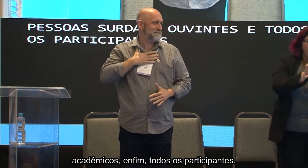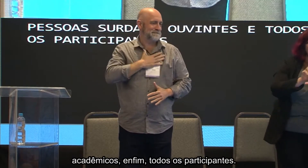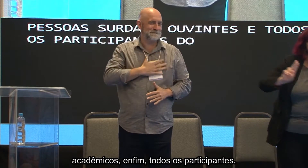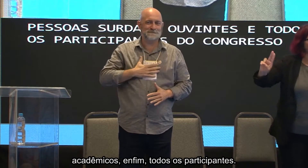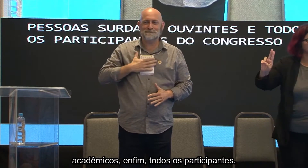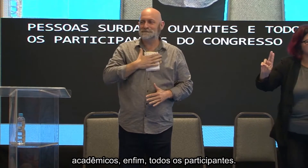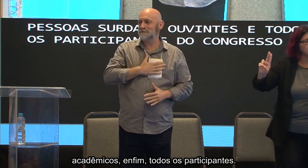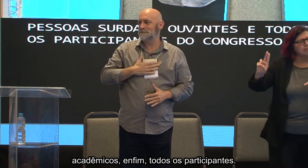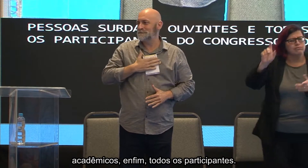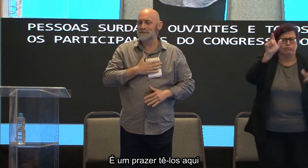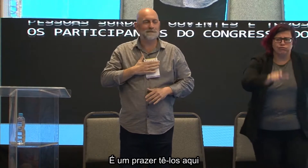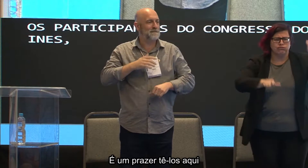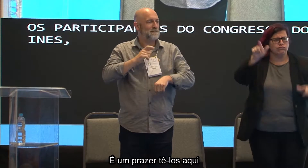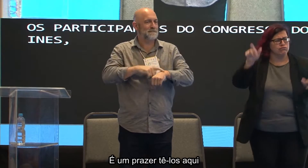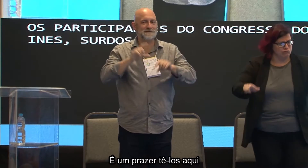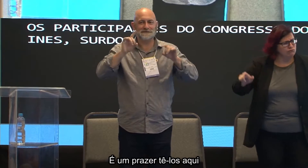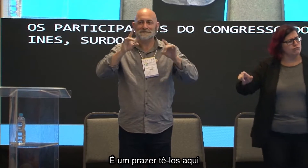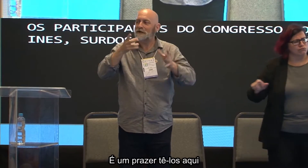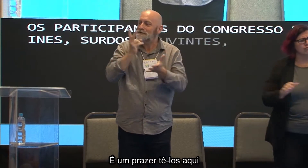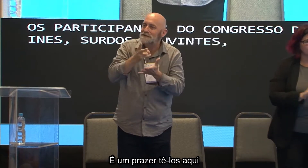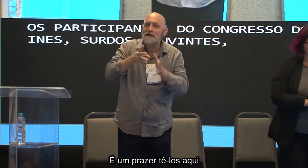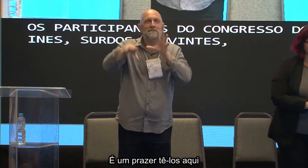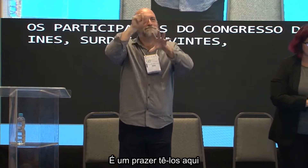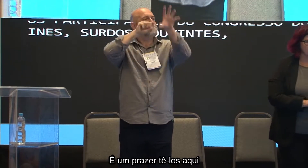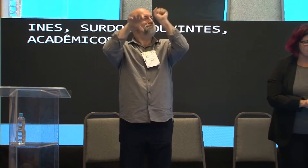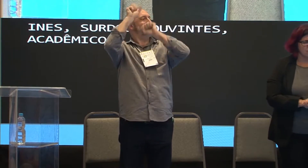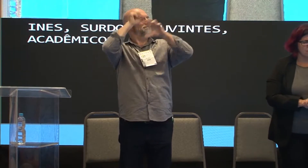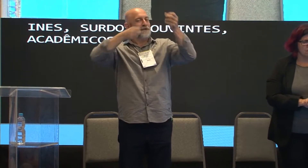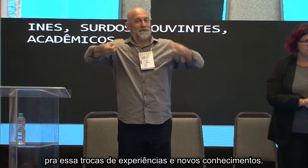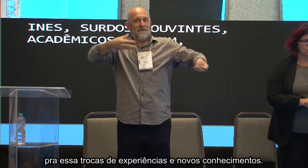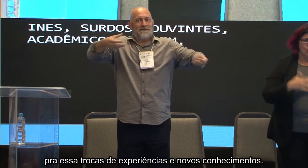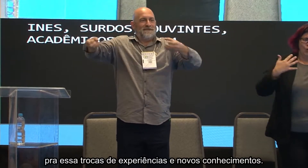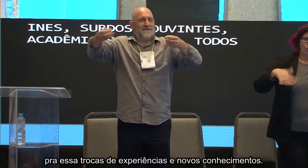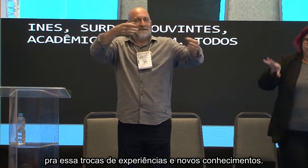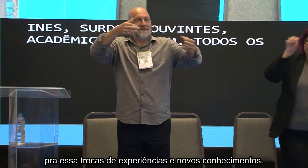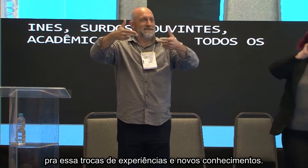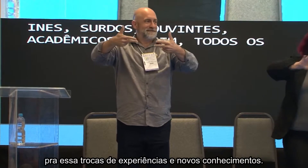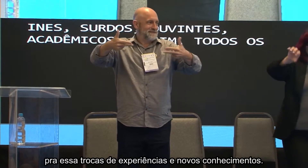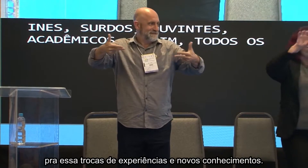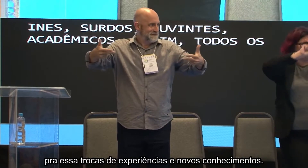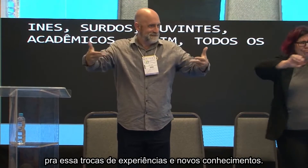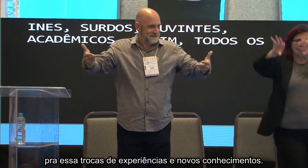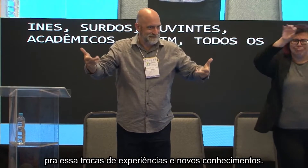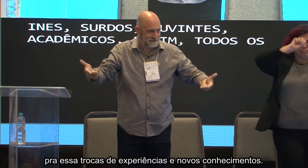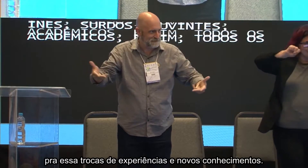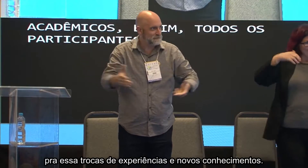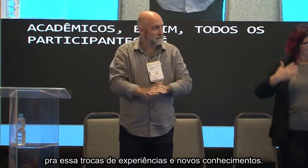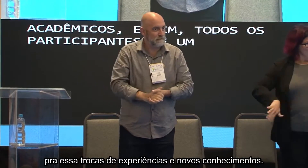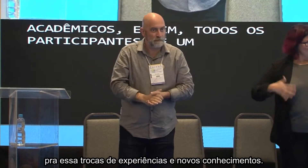os participantes. É um prazer tê-los aqui para essa troca de experiências e novos